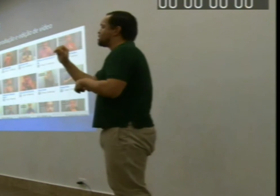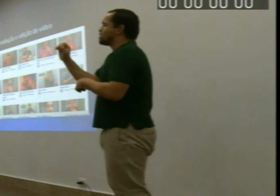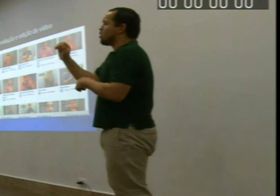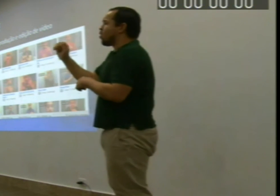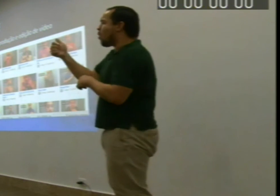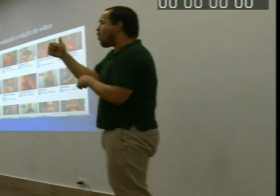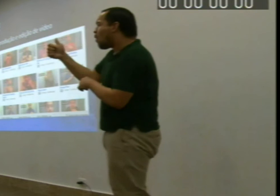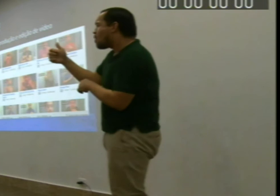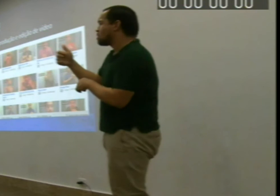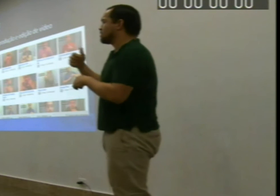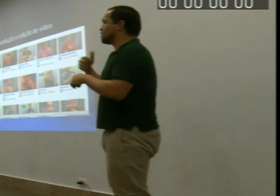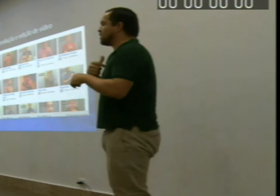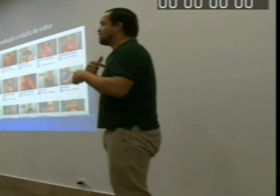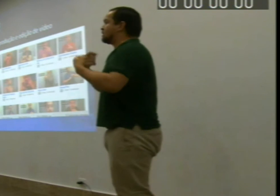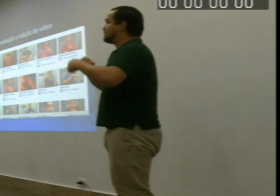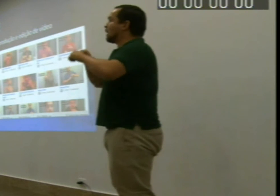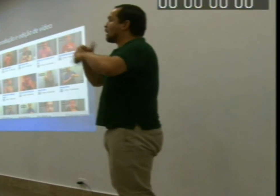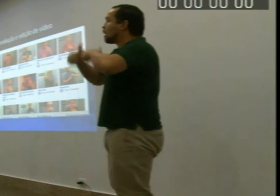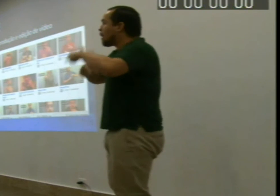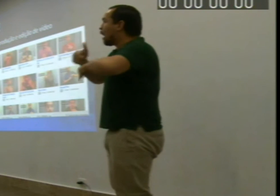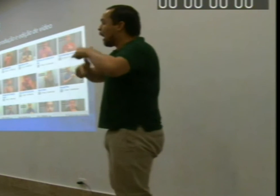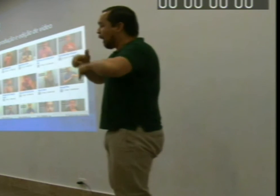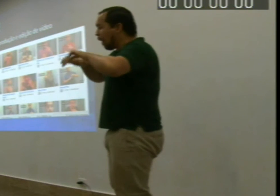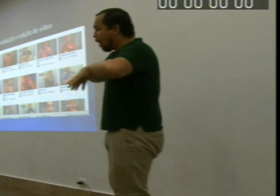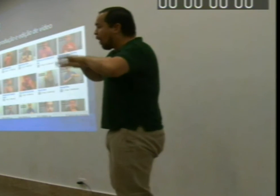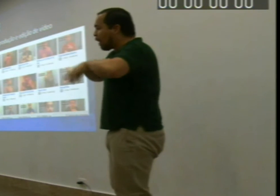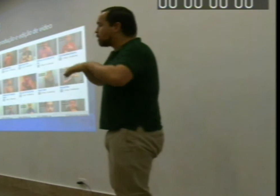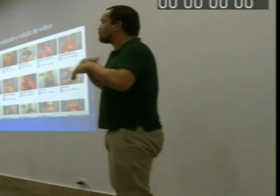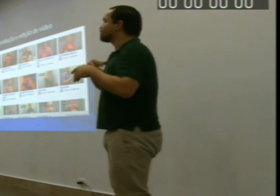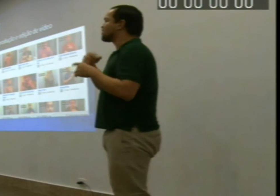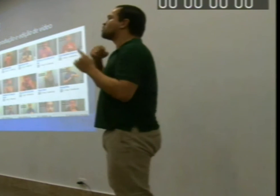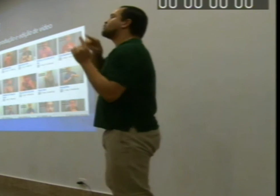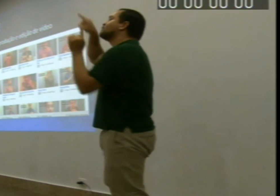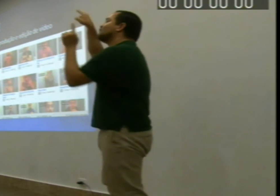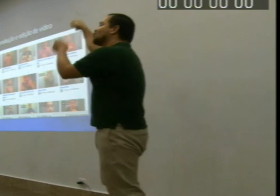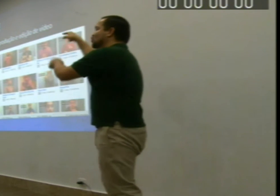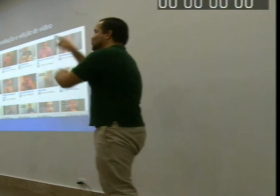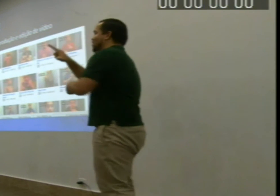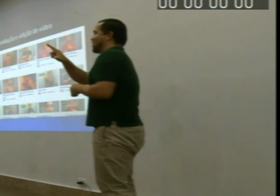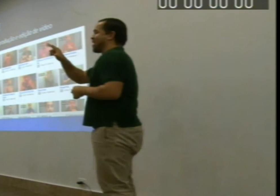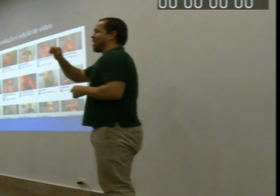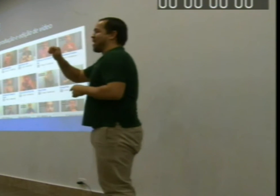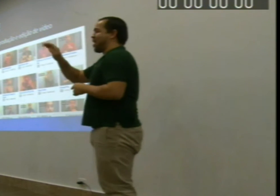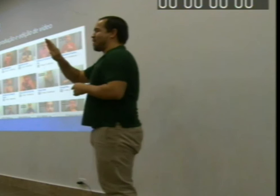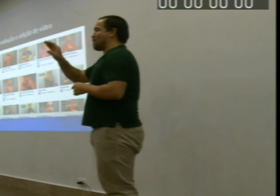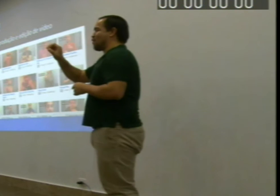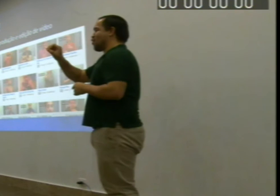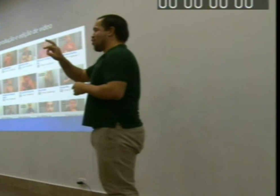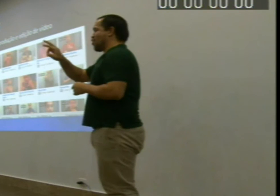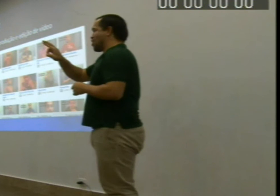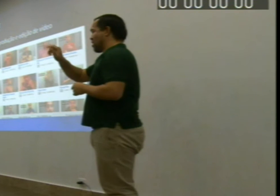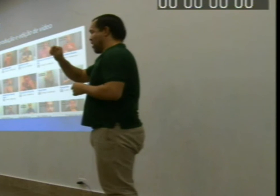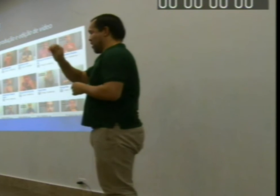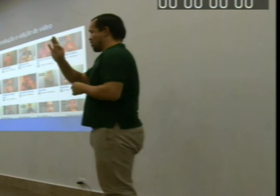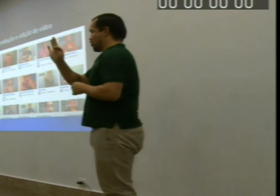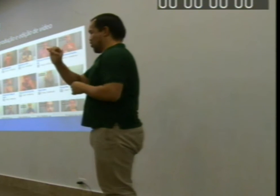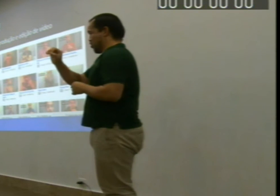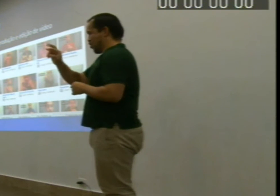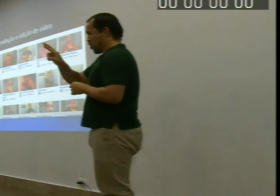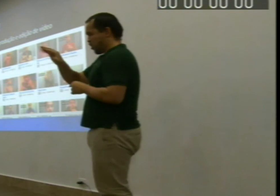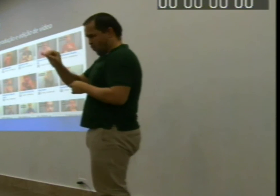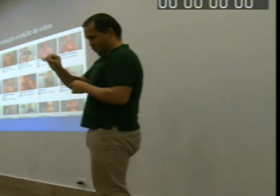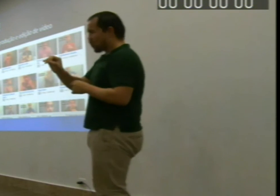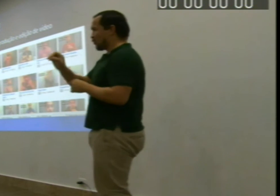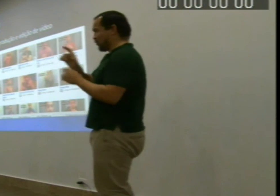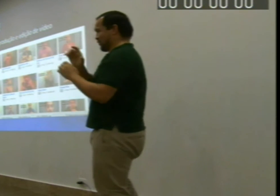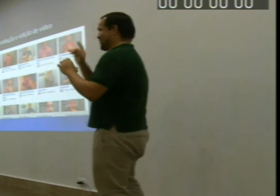10 horas da noite 11 horas e eu precisava fazer trabalho ainda então eu voltava